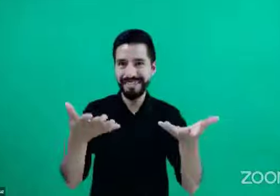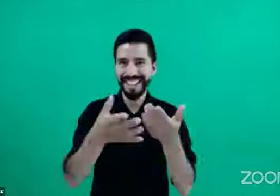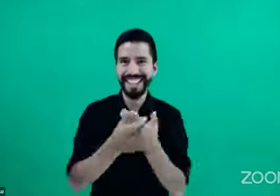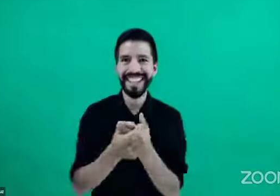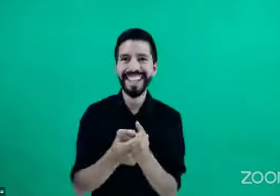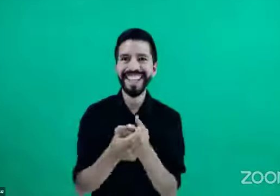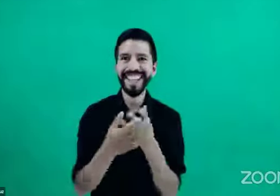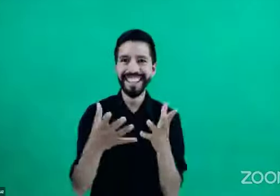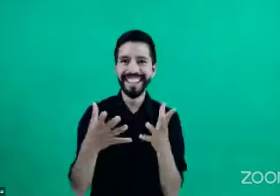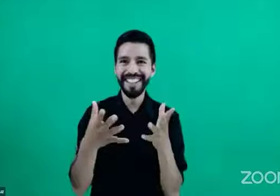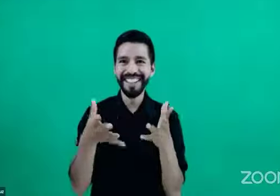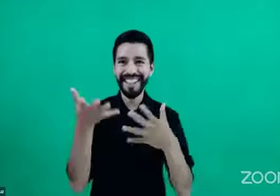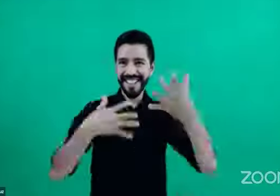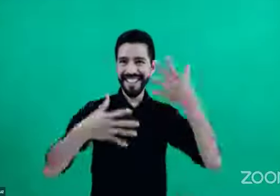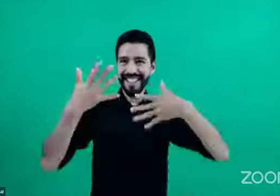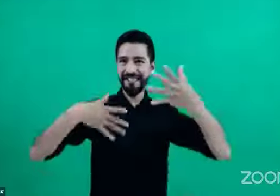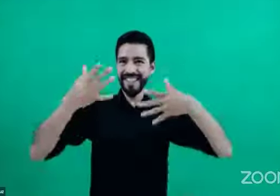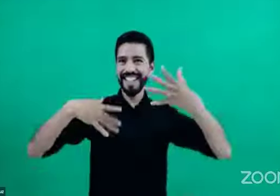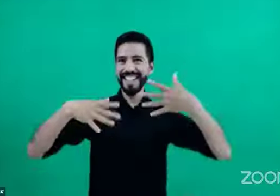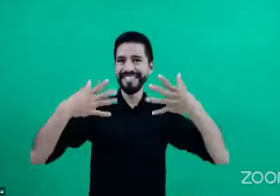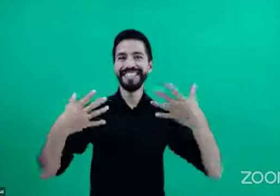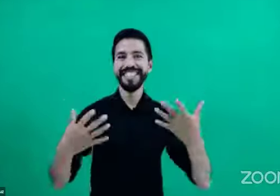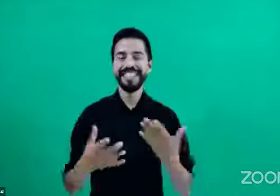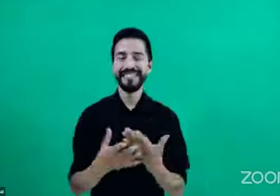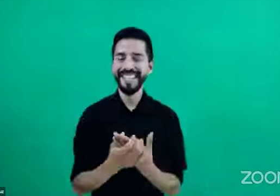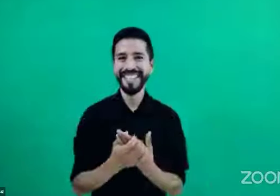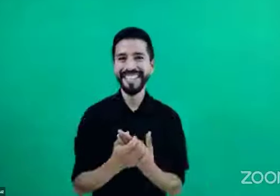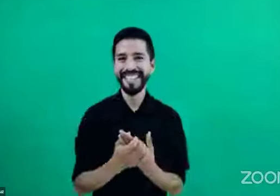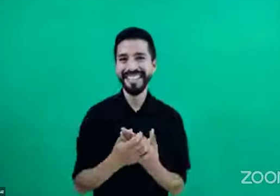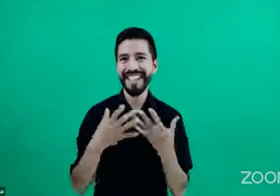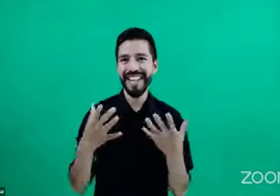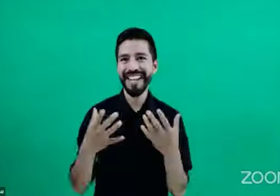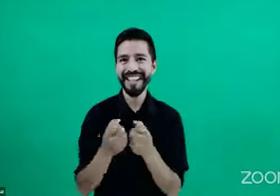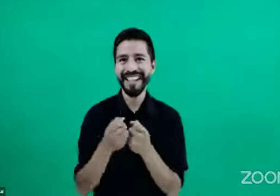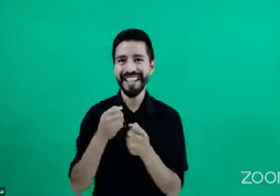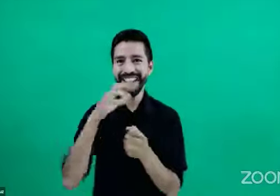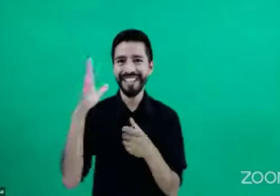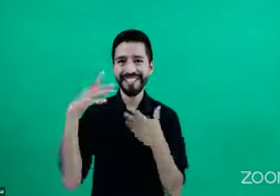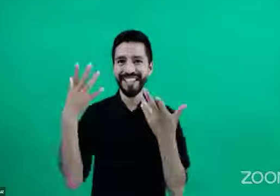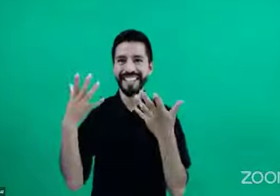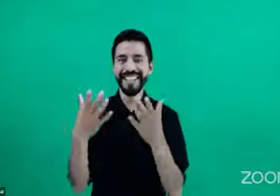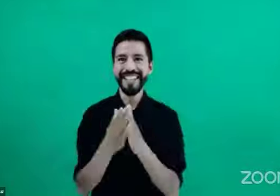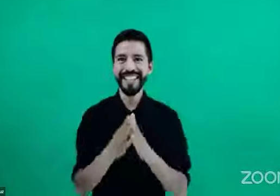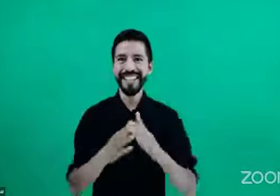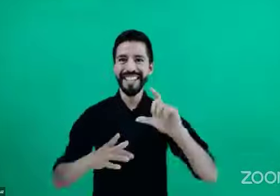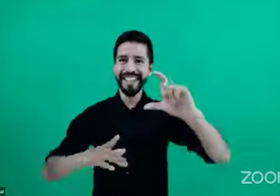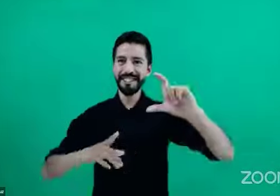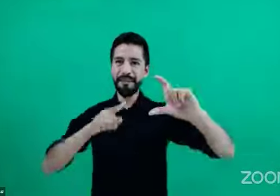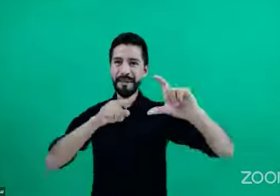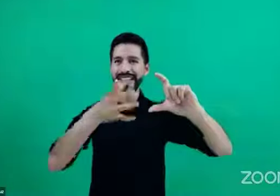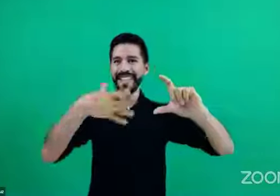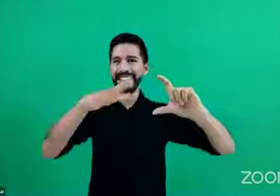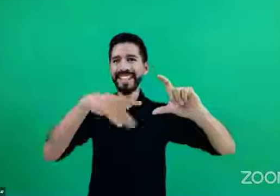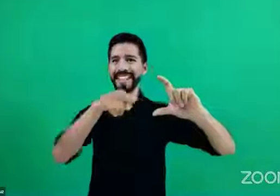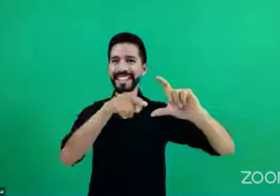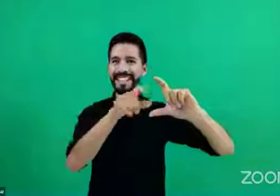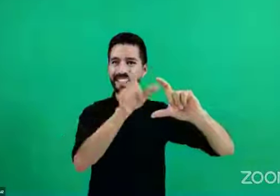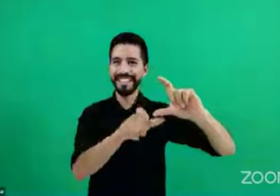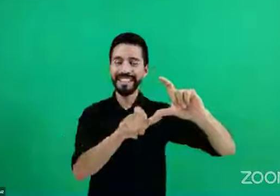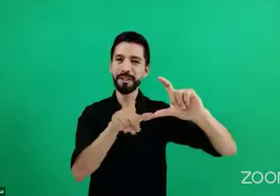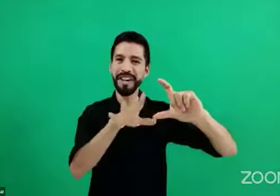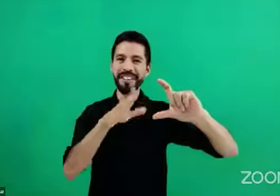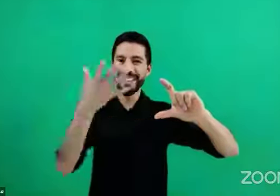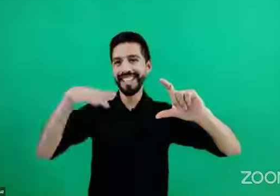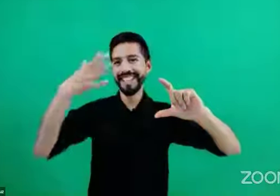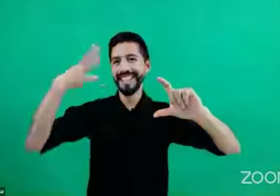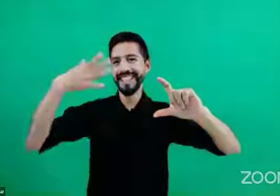avatar precisamente que está interpretando. Imagínate, eso sería genial, el hecho de tener una pantallita y